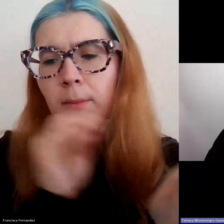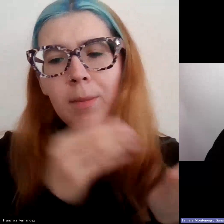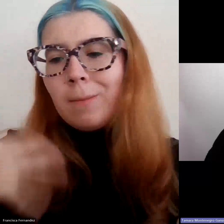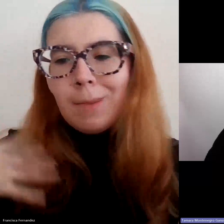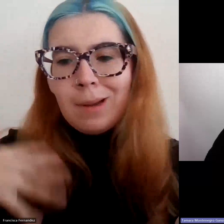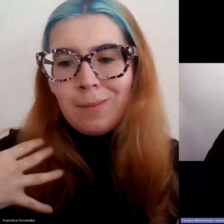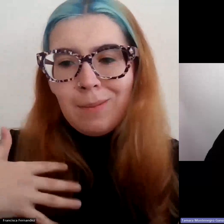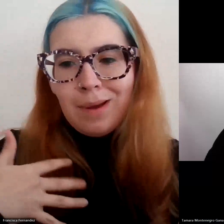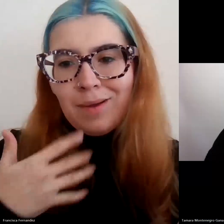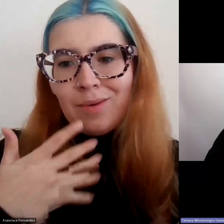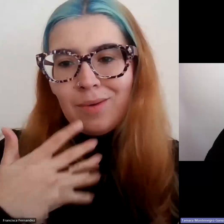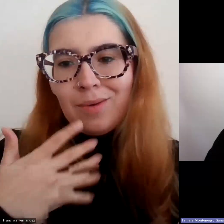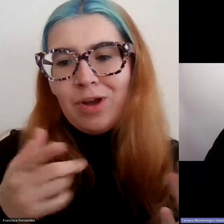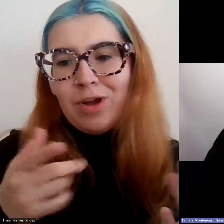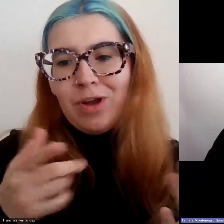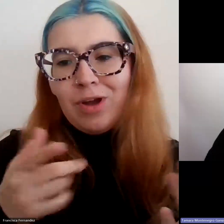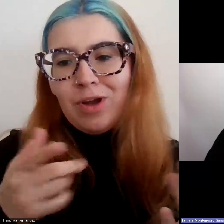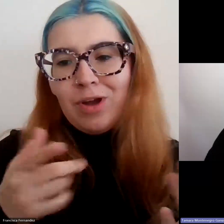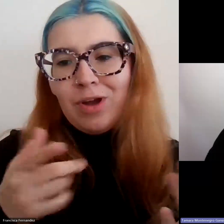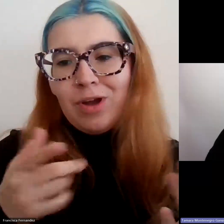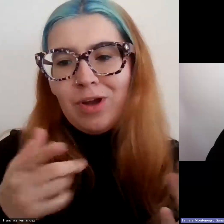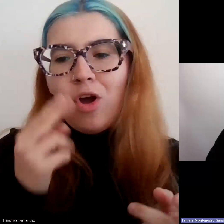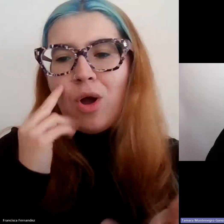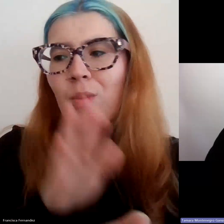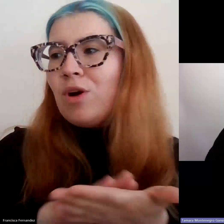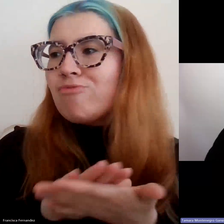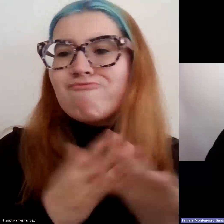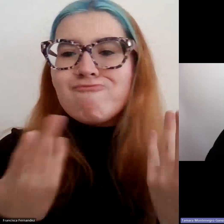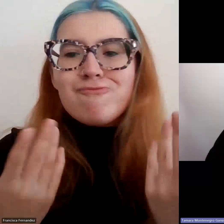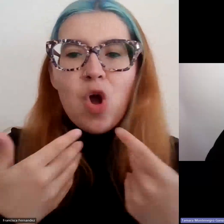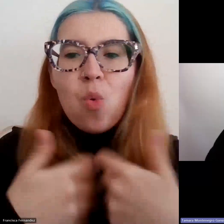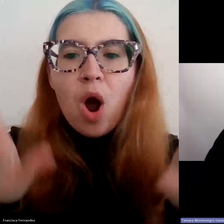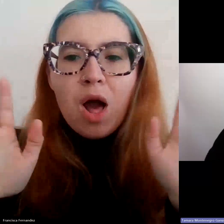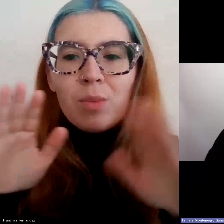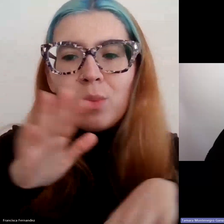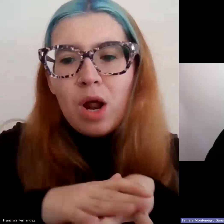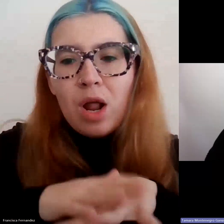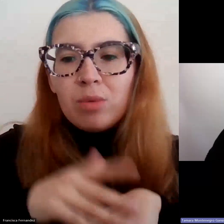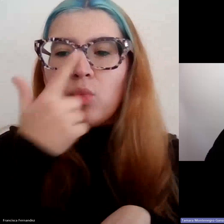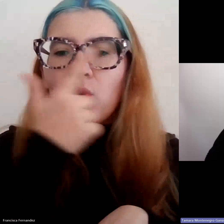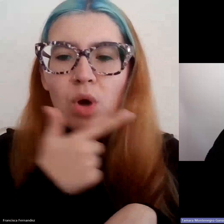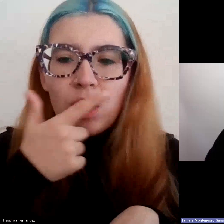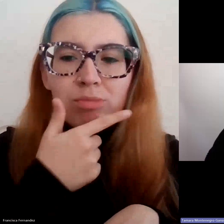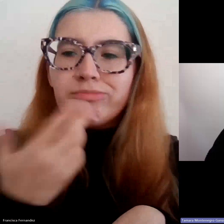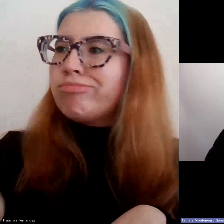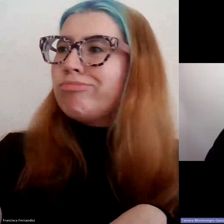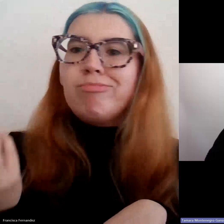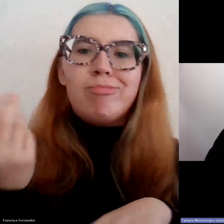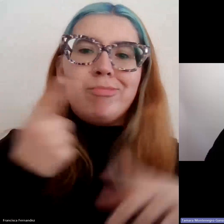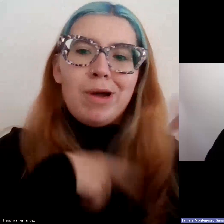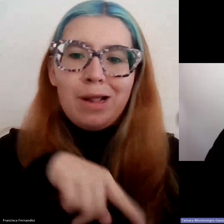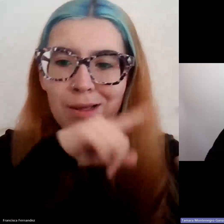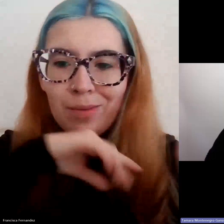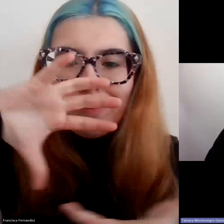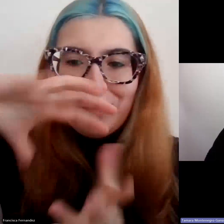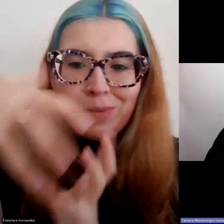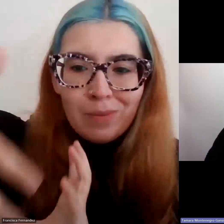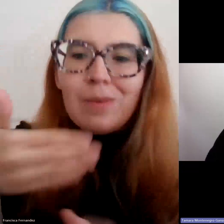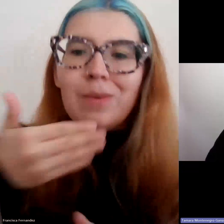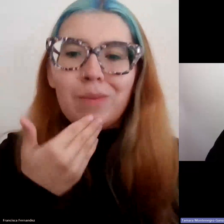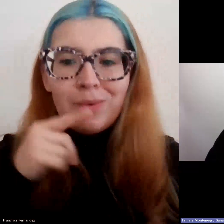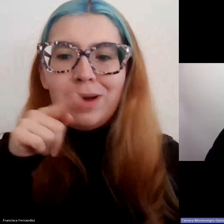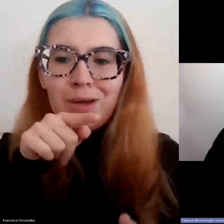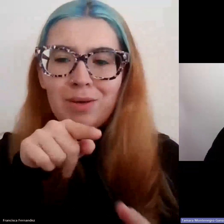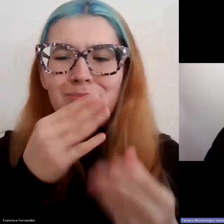Ese cuaderno, yo lo que fui haciendo fue poniendo estos recortes para poder, no sé, con cualquier temática,